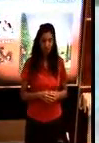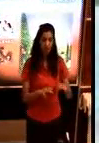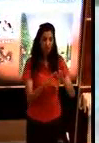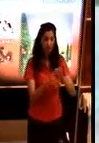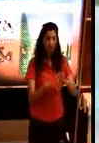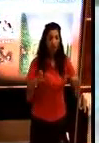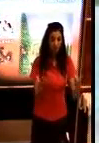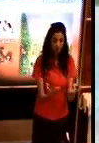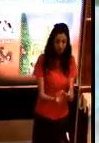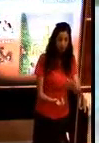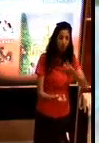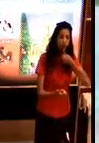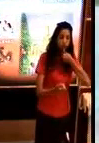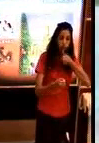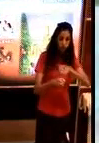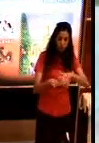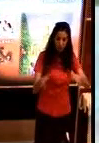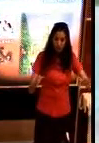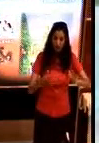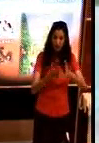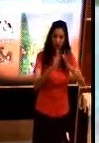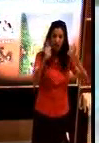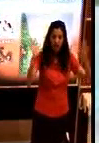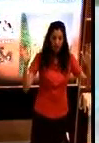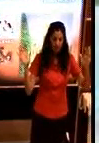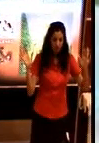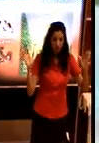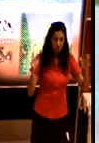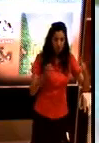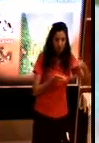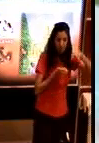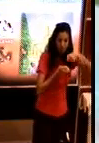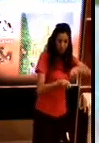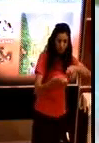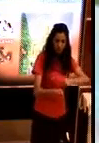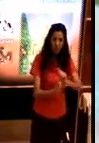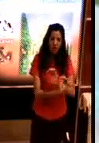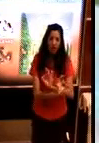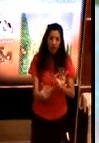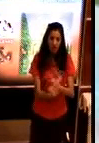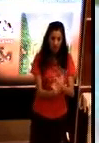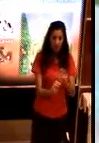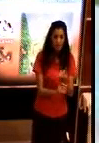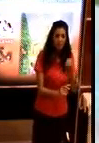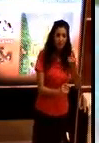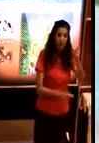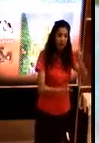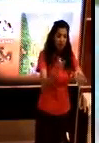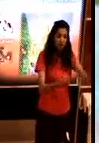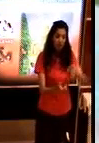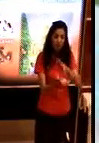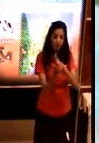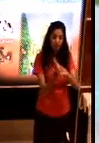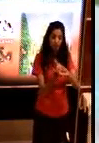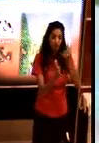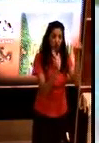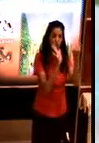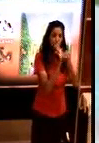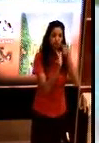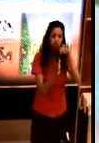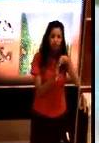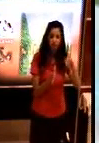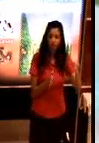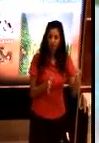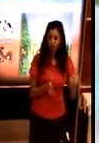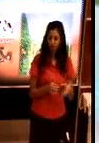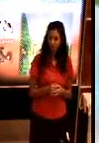ni al mar, ni a los árboles, hasta que hayamos sellado en sus frentes a los siervos de nuestro Dios. ¿Notaron?